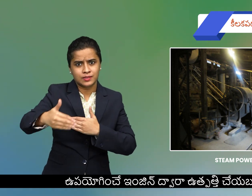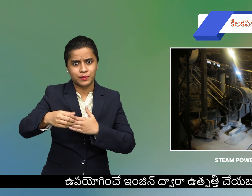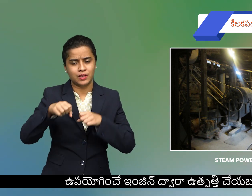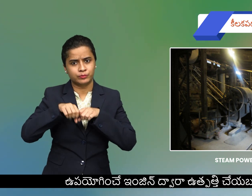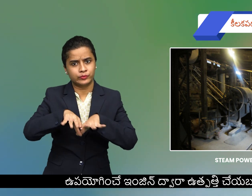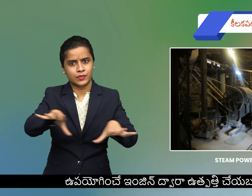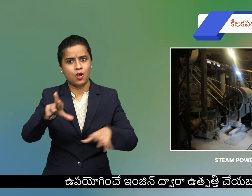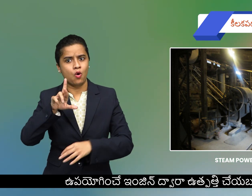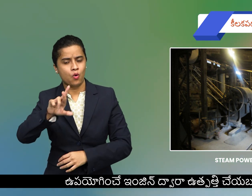శక్తి.